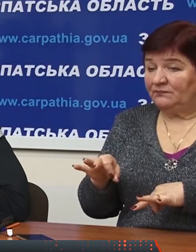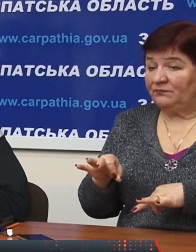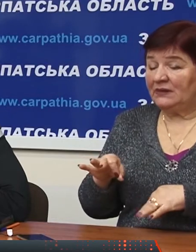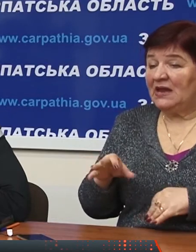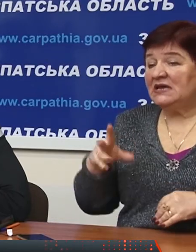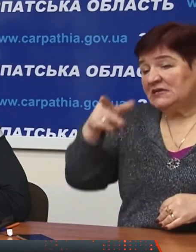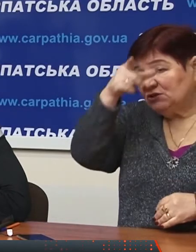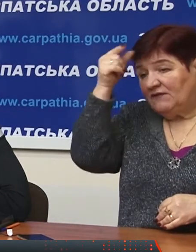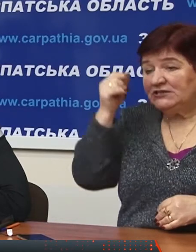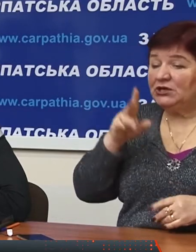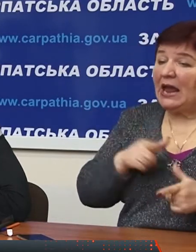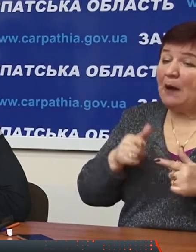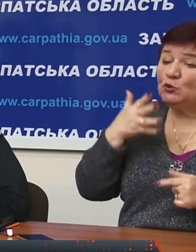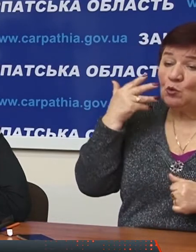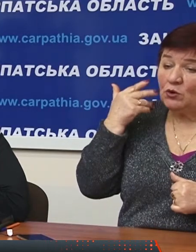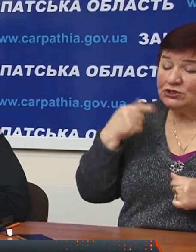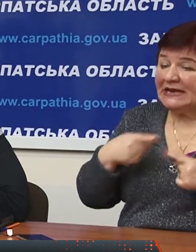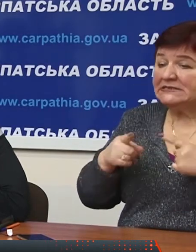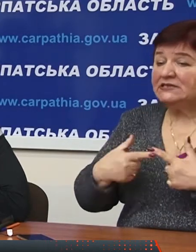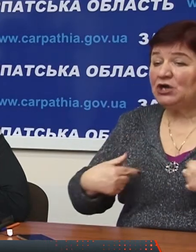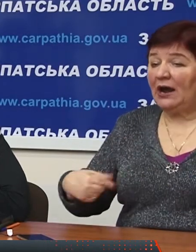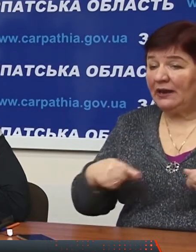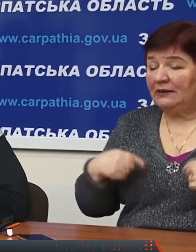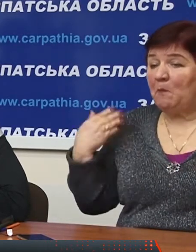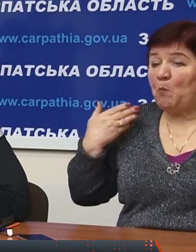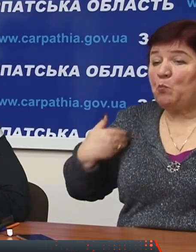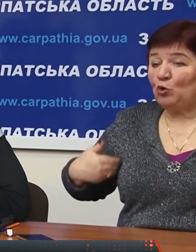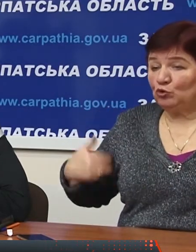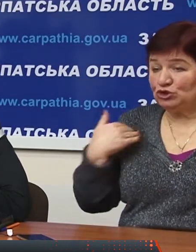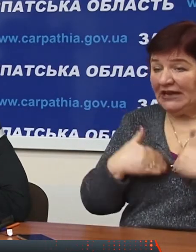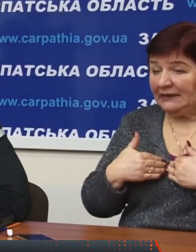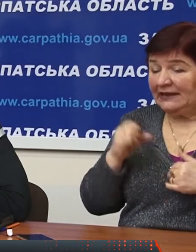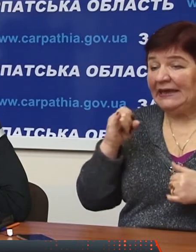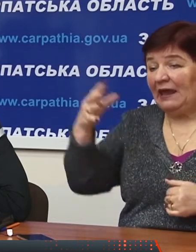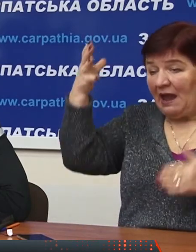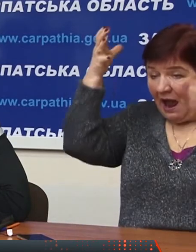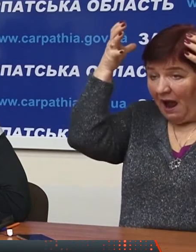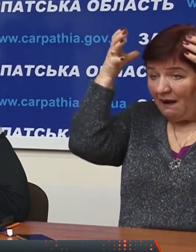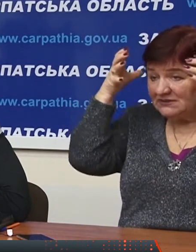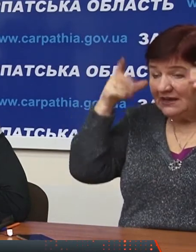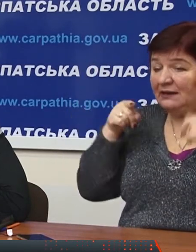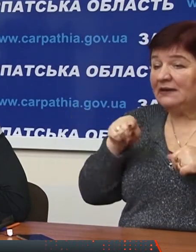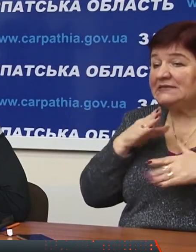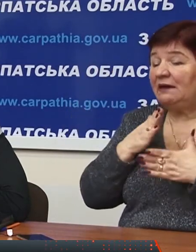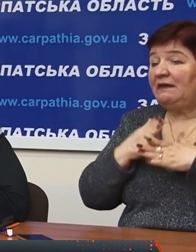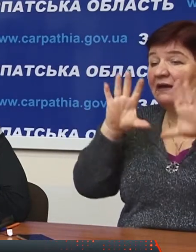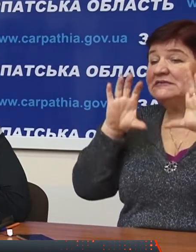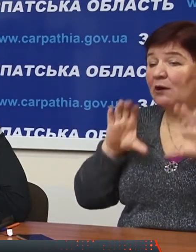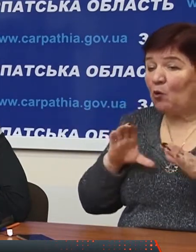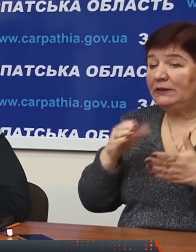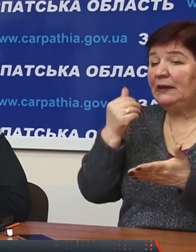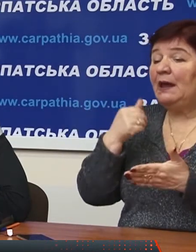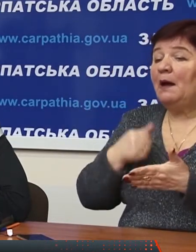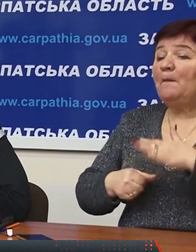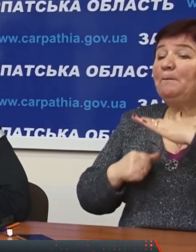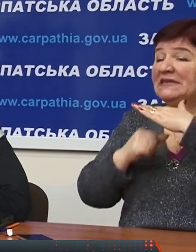з Словаччини, чи з Угорщини, чи з інших країн бронежилети або каски, на це є законні підстави на